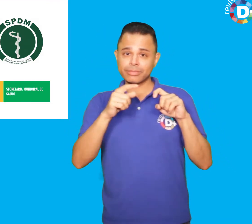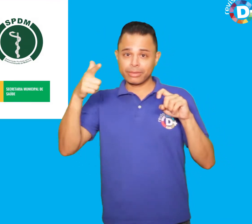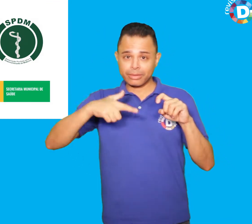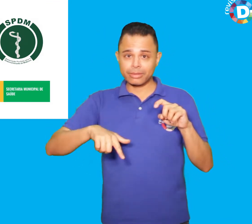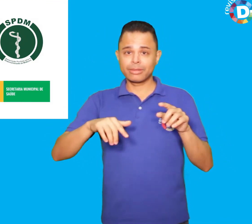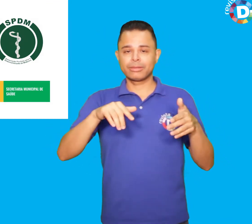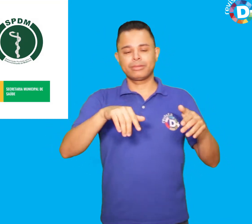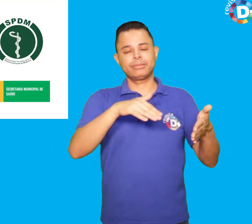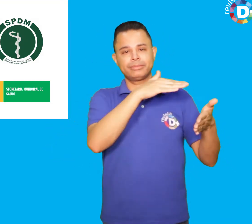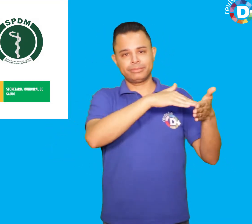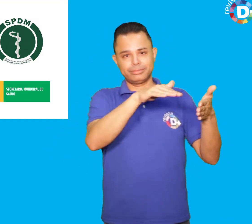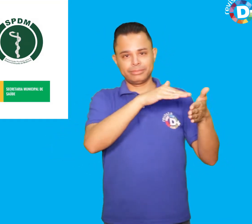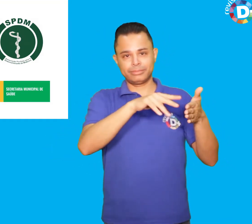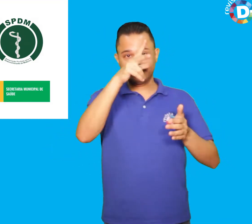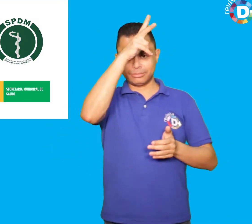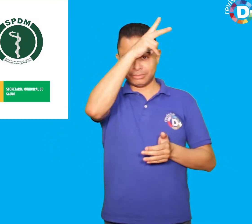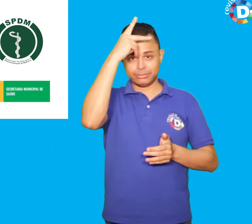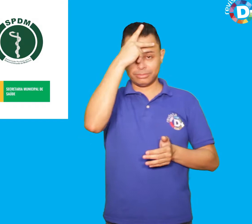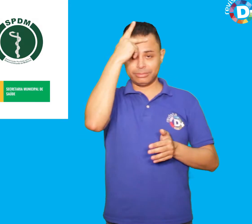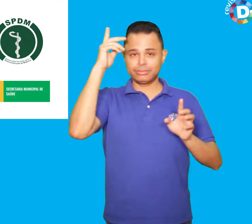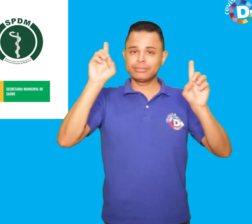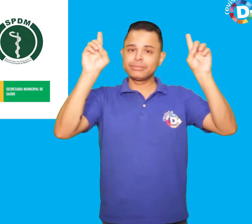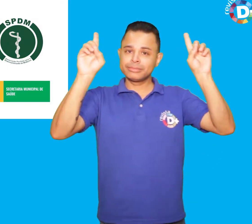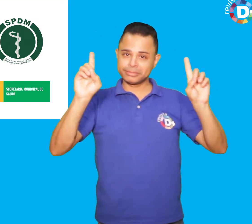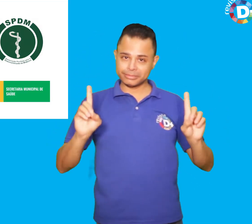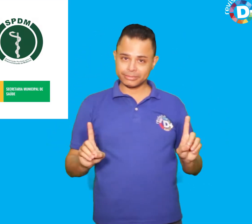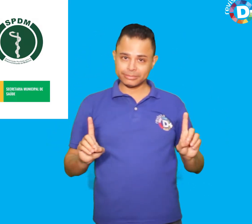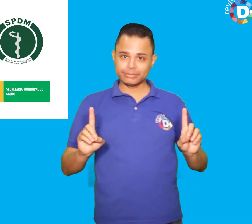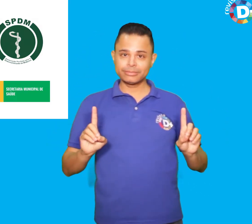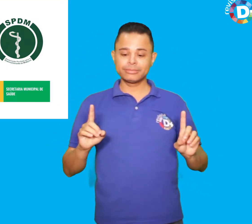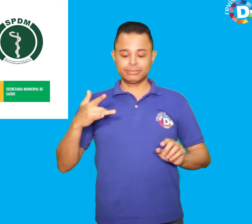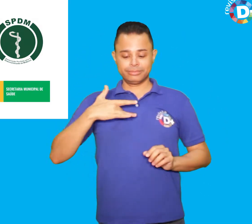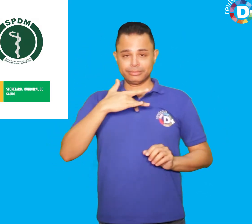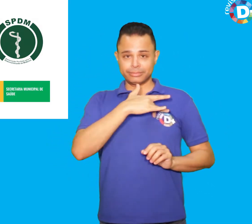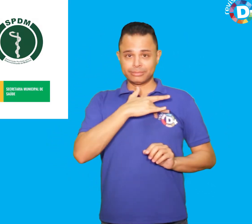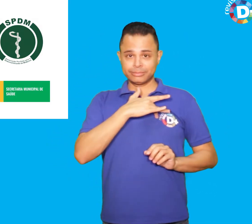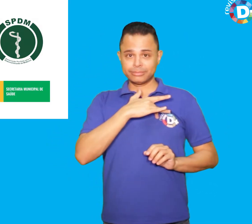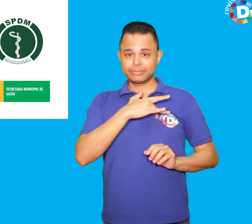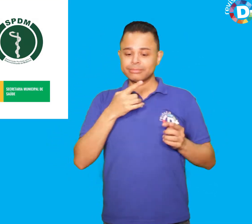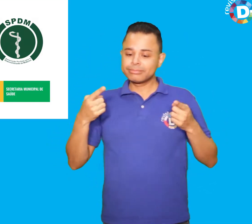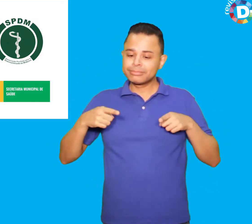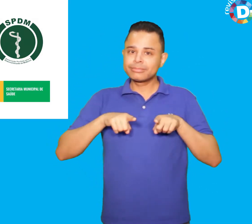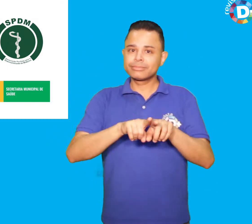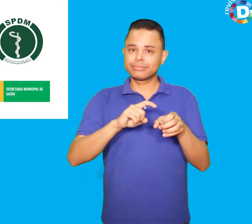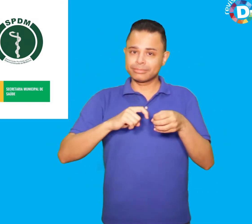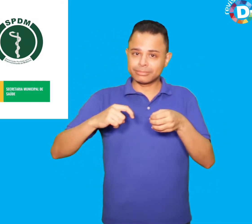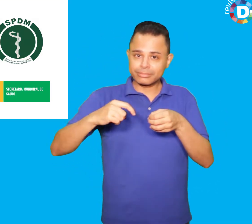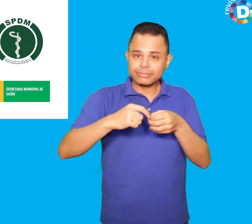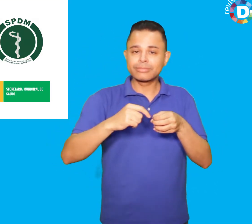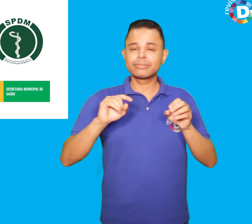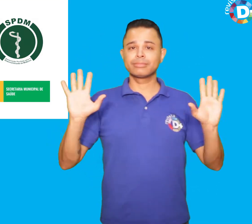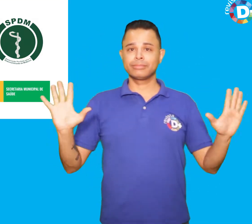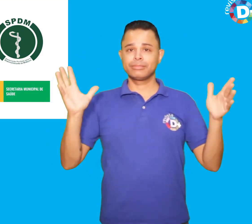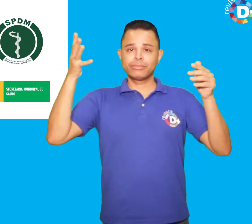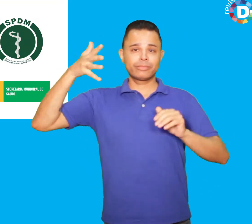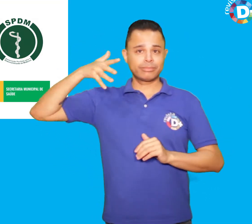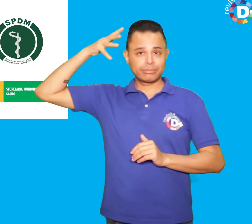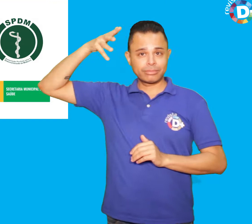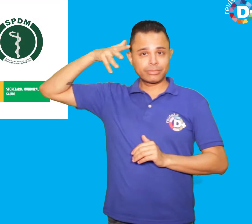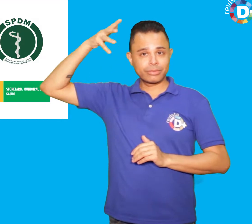Secretarias Municipais da Pessoa com Deficiência e Saúde, o evento irá oferecer palestras informativas